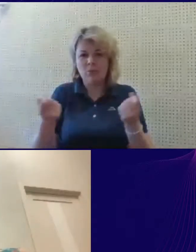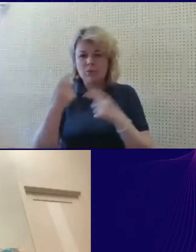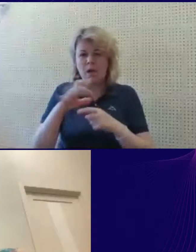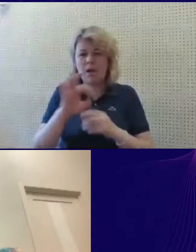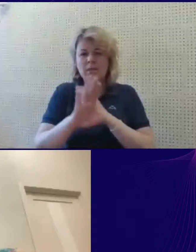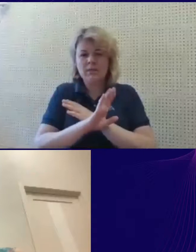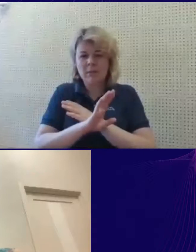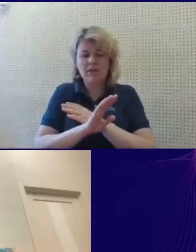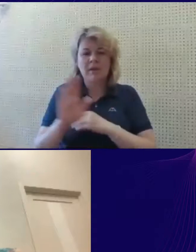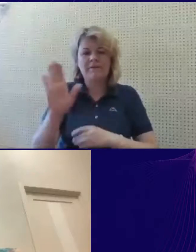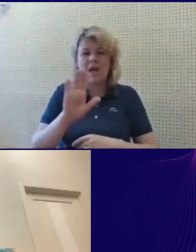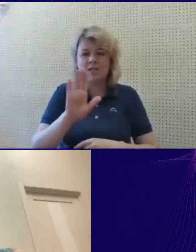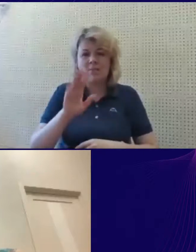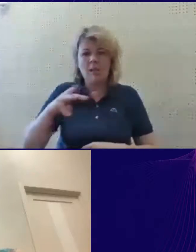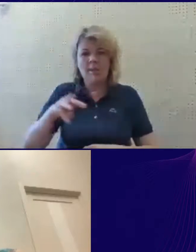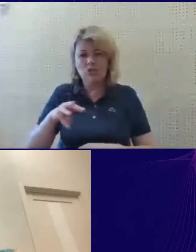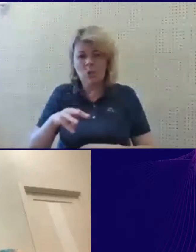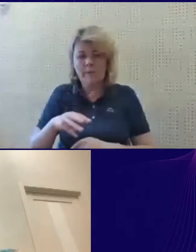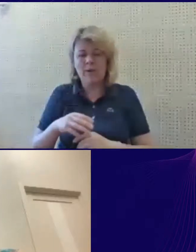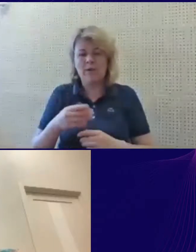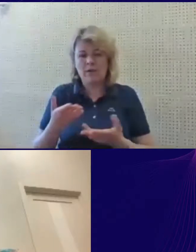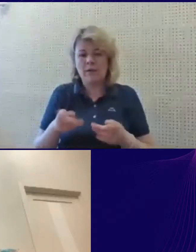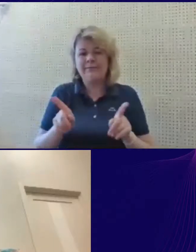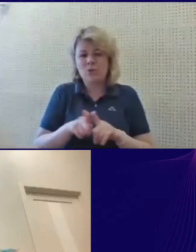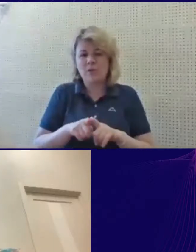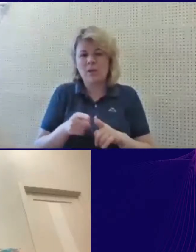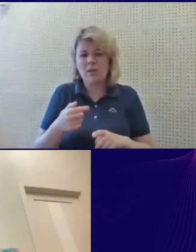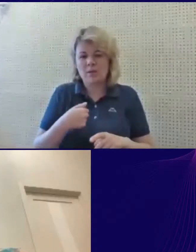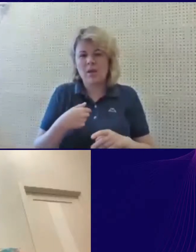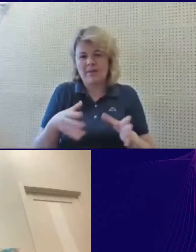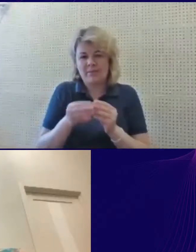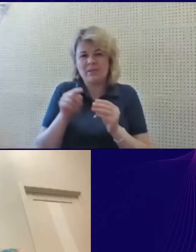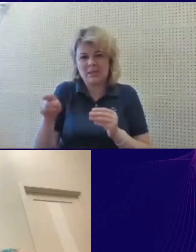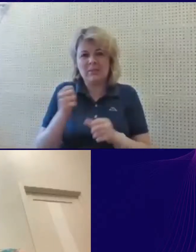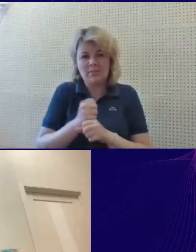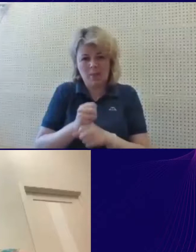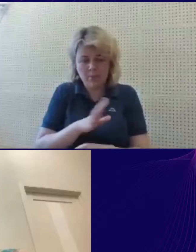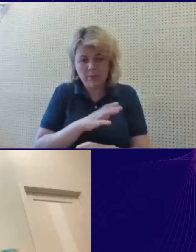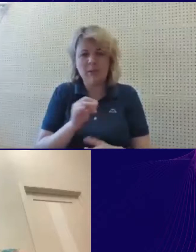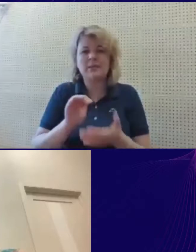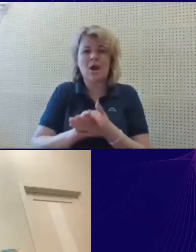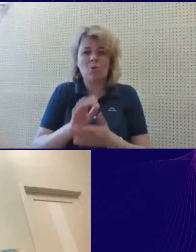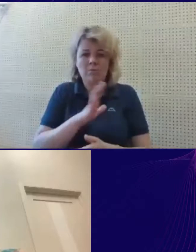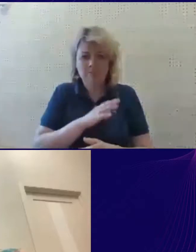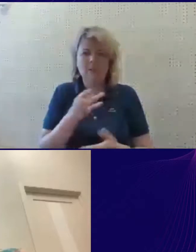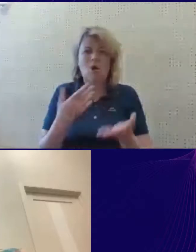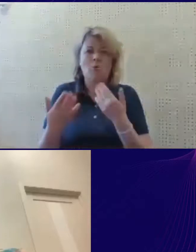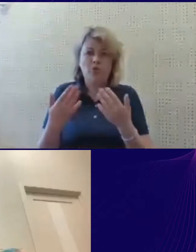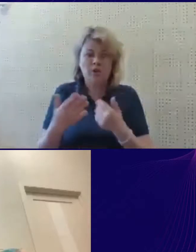смерти Владимира Меньшова. А все-таки я с ним и работал, и был знаком, и общался,